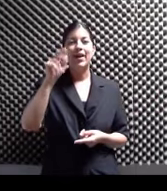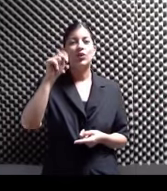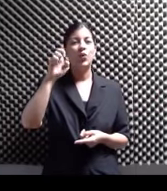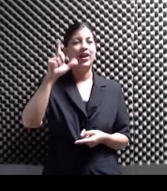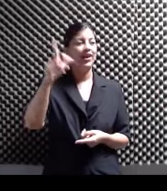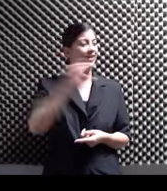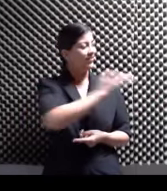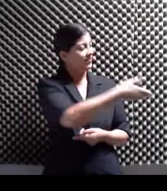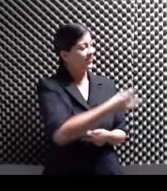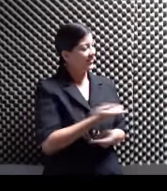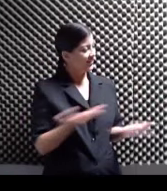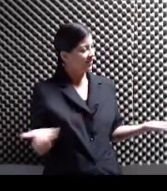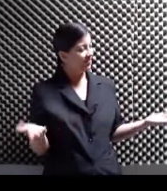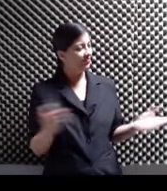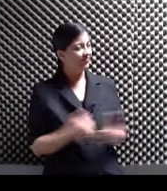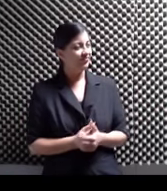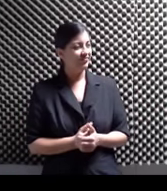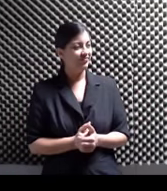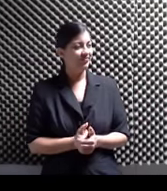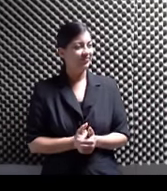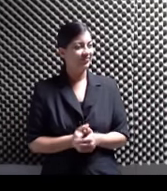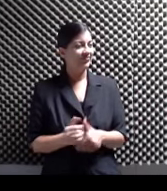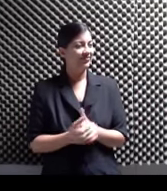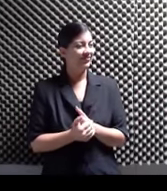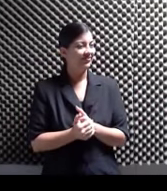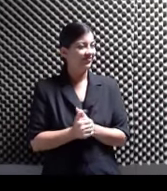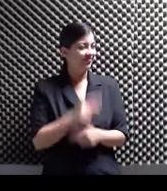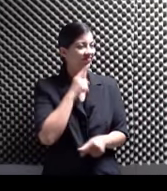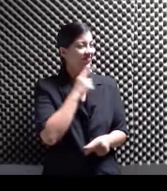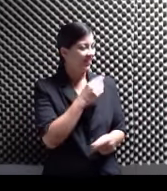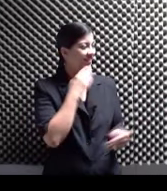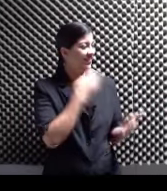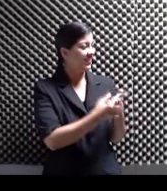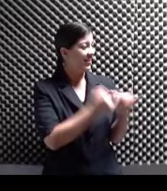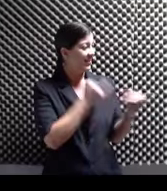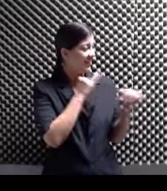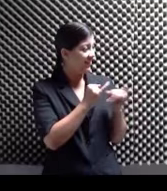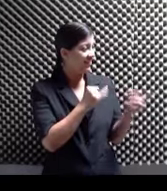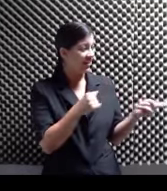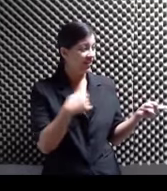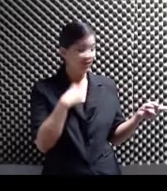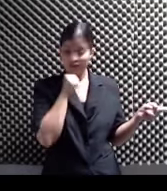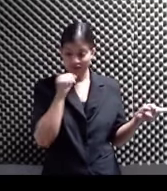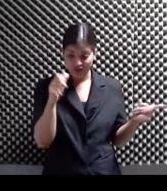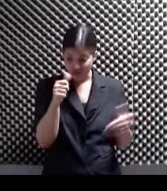a tu función. Gracias por la invitación. Por fin esta entrevista que a ti en vez de tú hacerla. Wow.